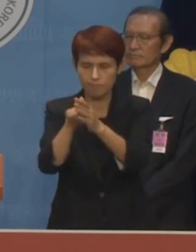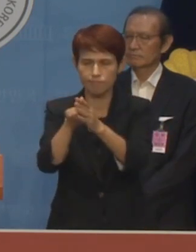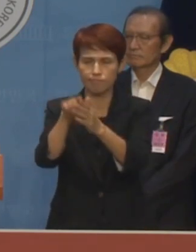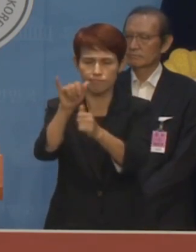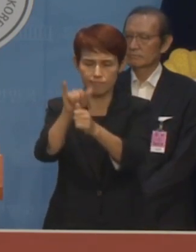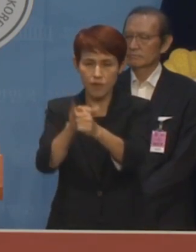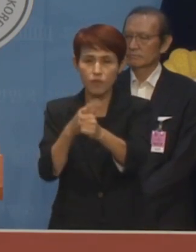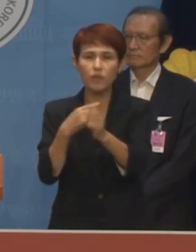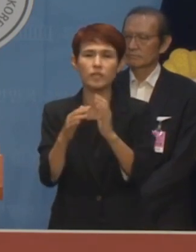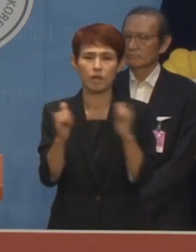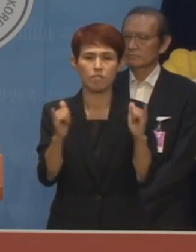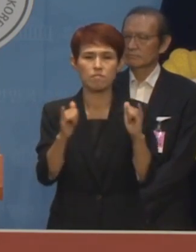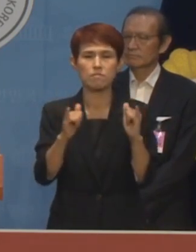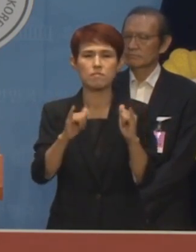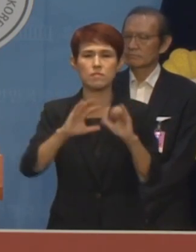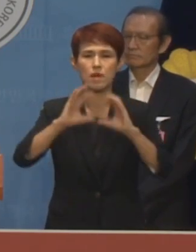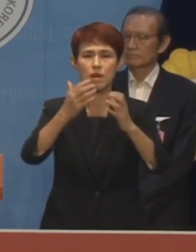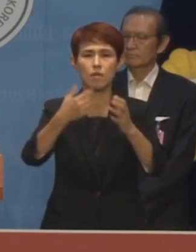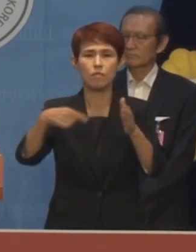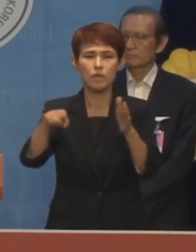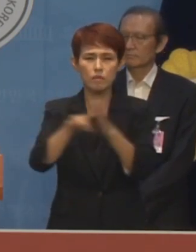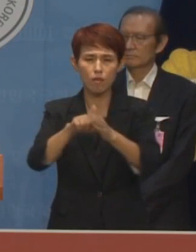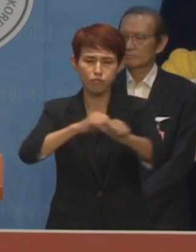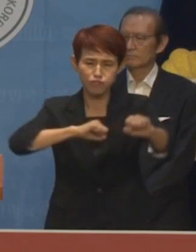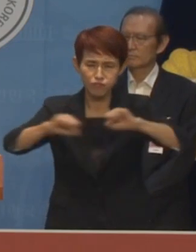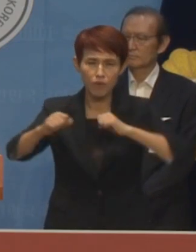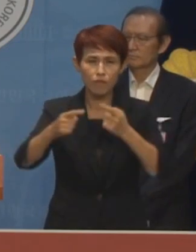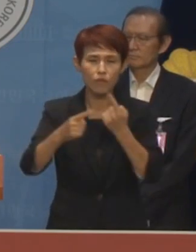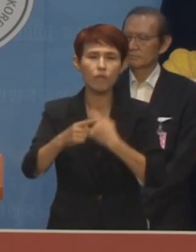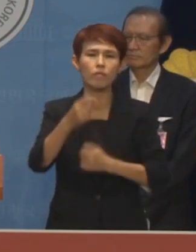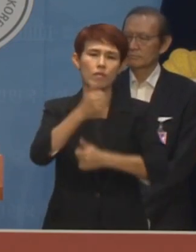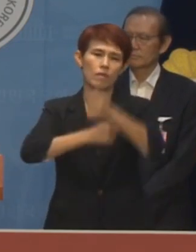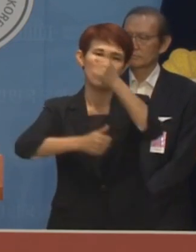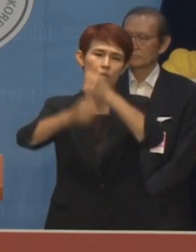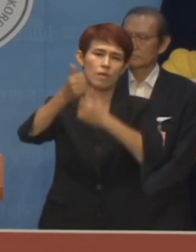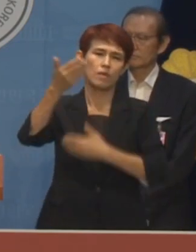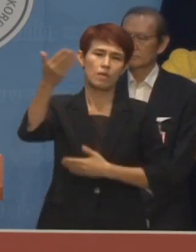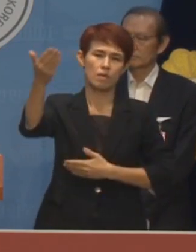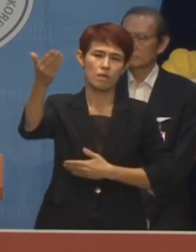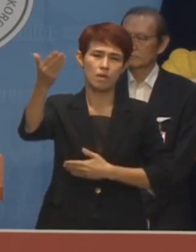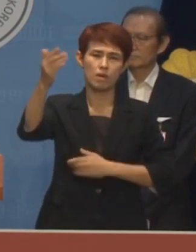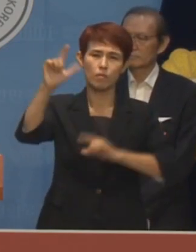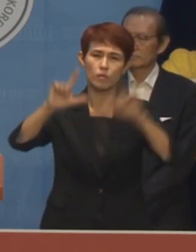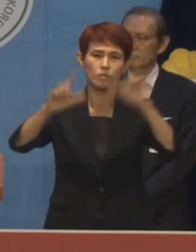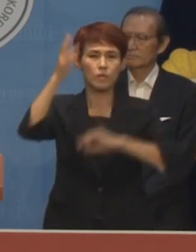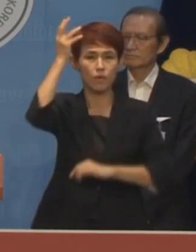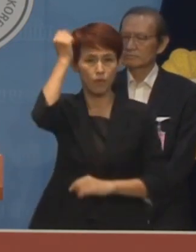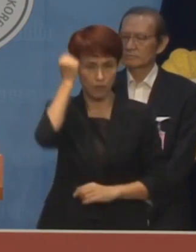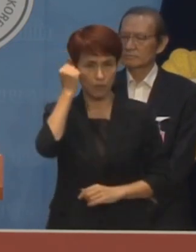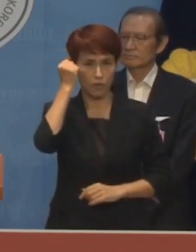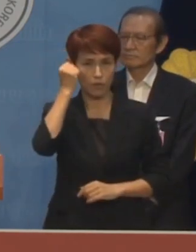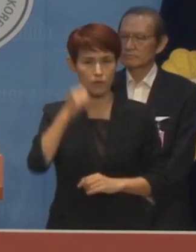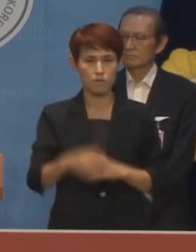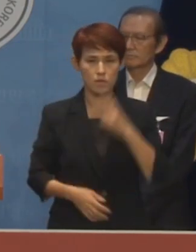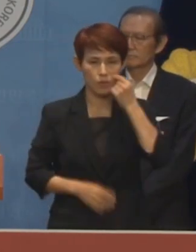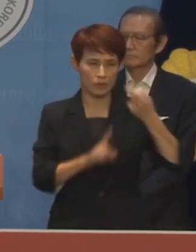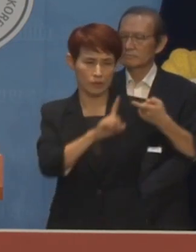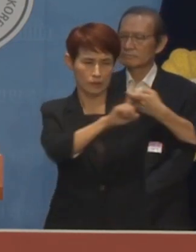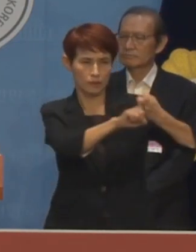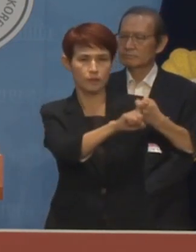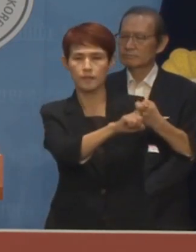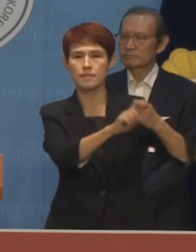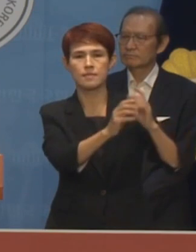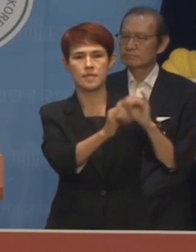모여 대한민국의 국난 국복을 이겨낸 소중한 우리 선열들의 살신성의를 기억하고 친일파를